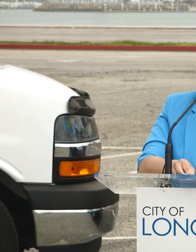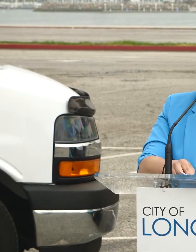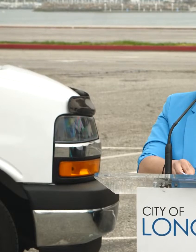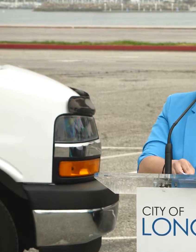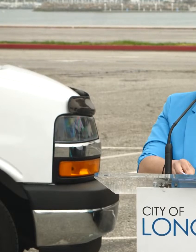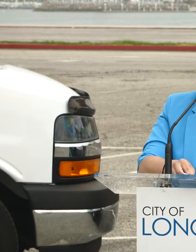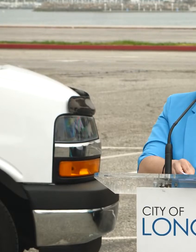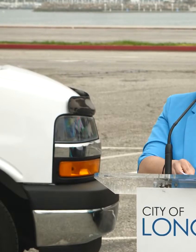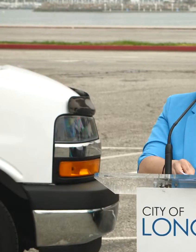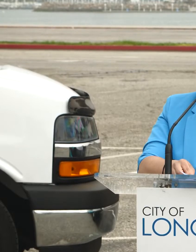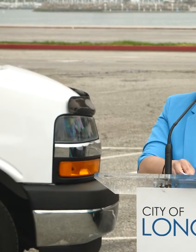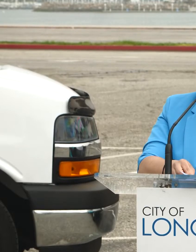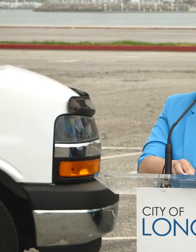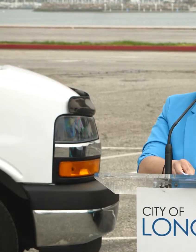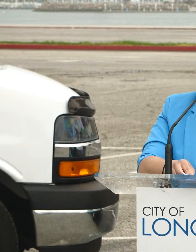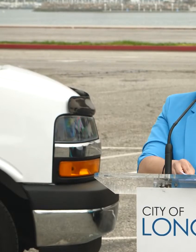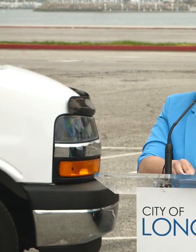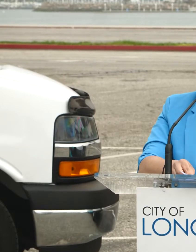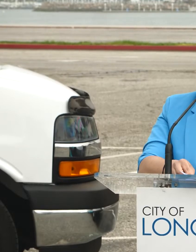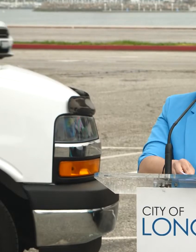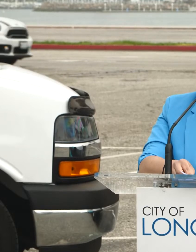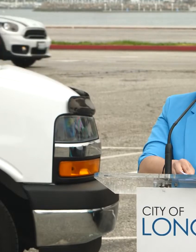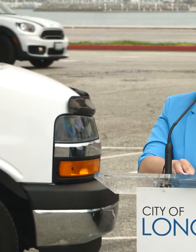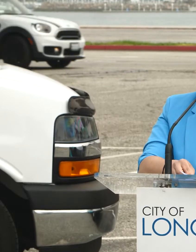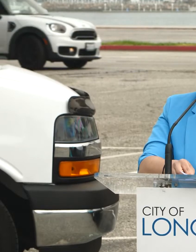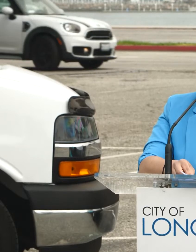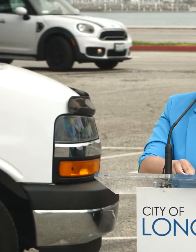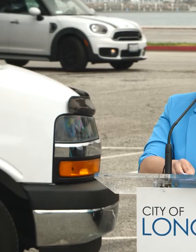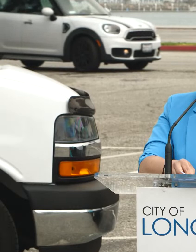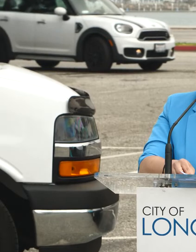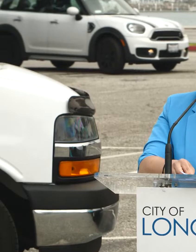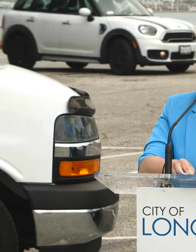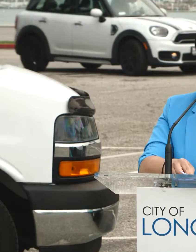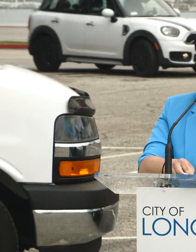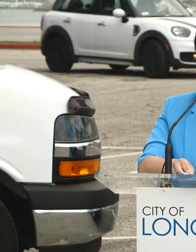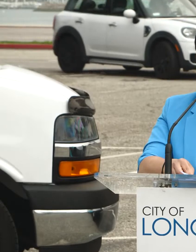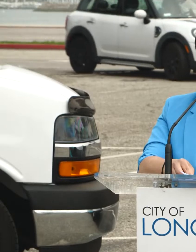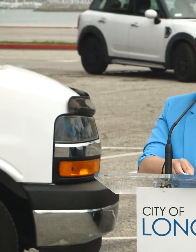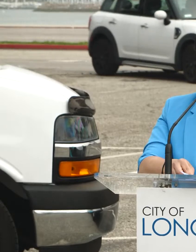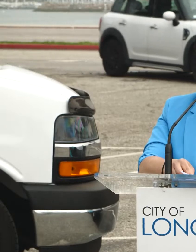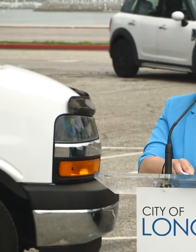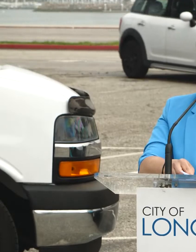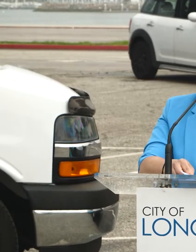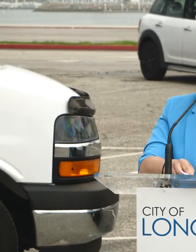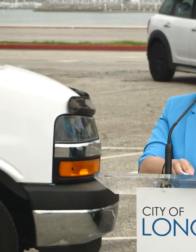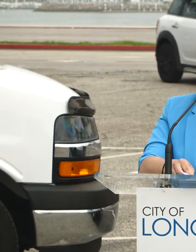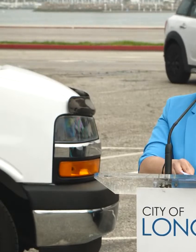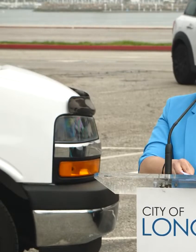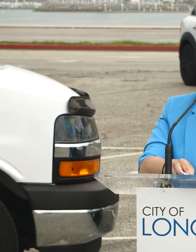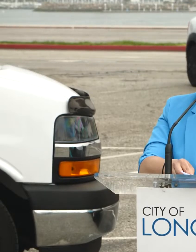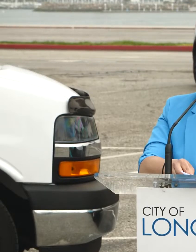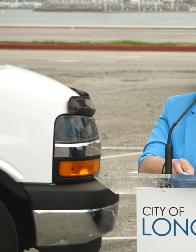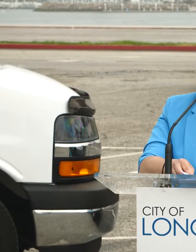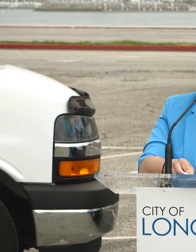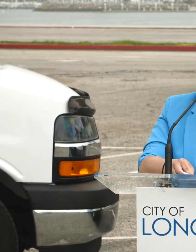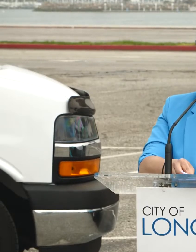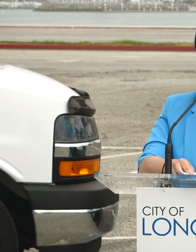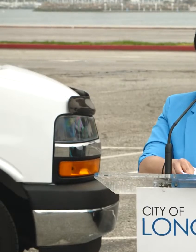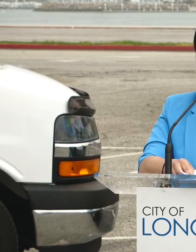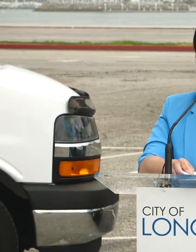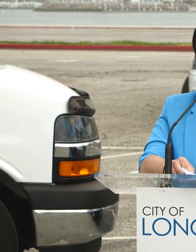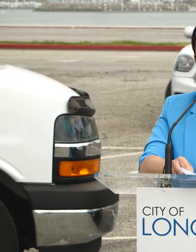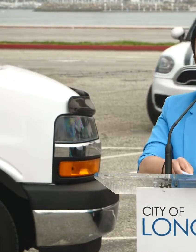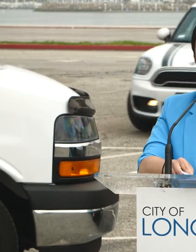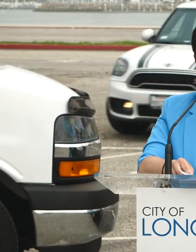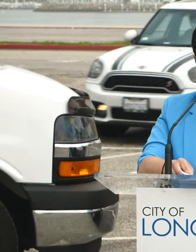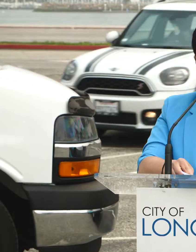3,447 personas con falta de vivienda en enero de 2023, en comparación con 3,296